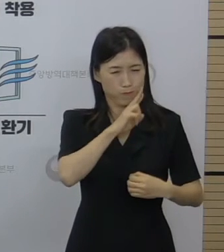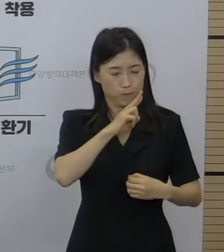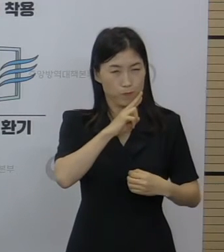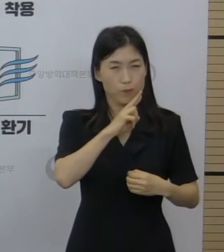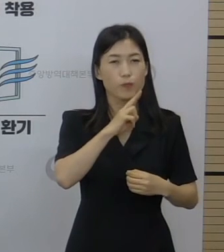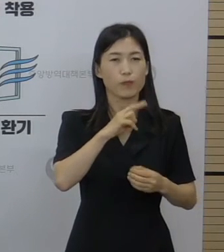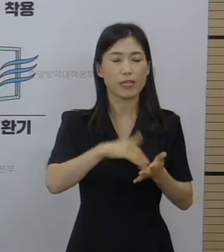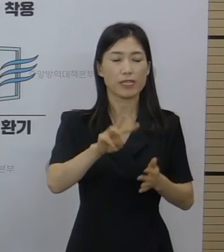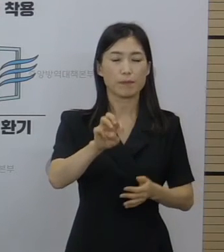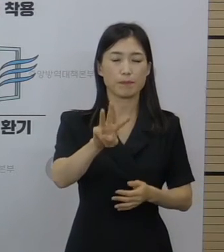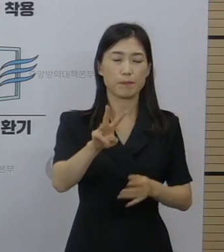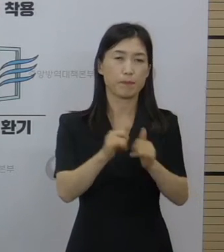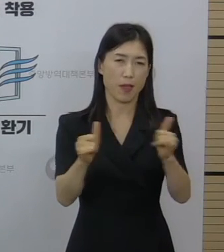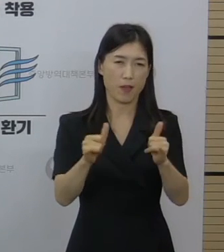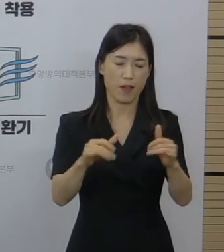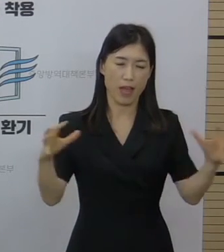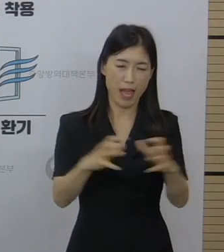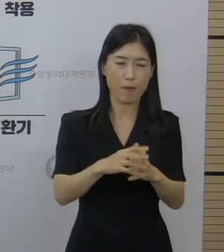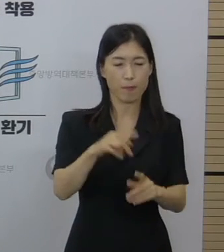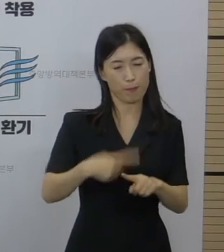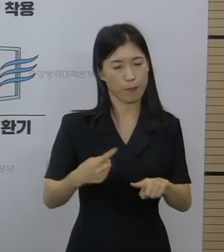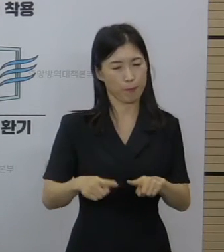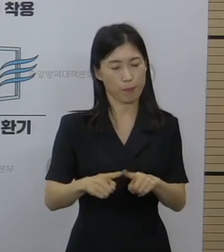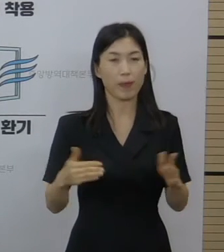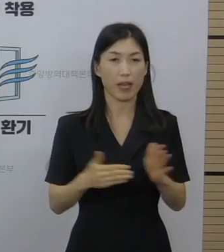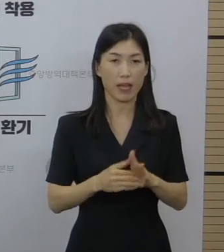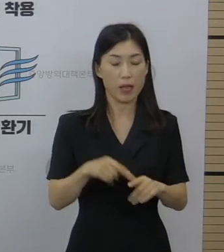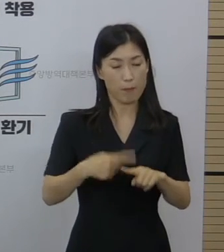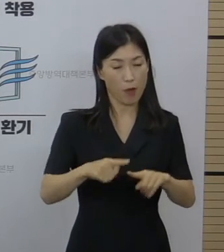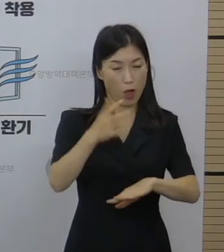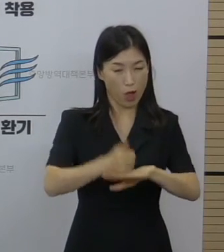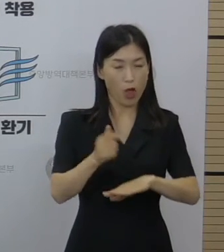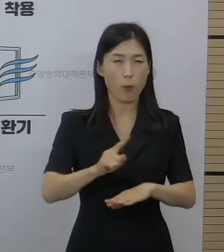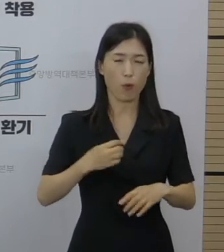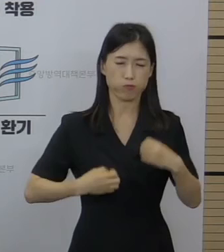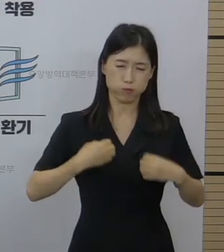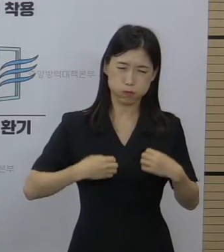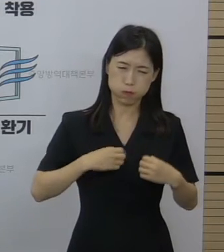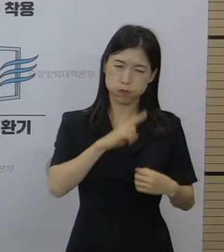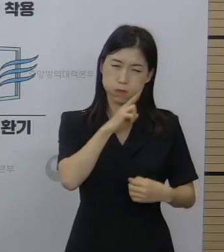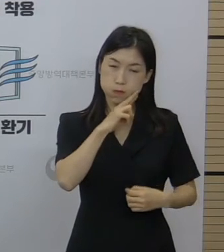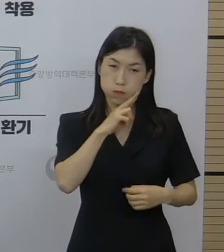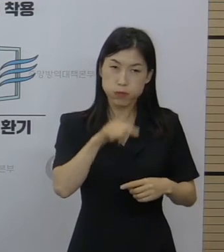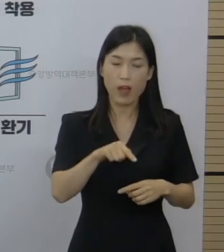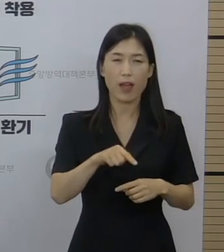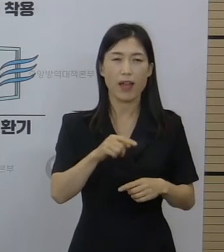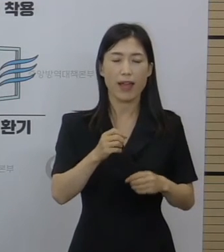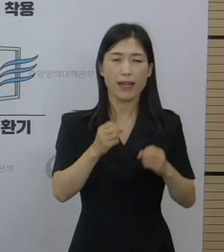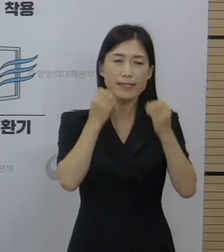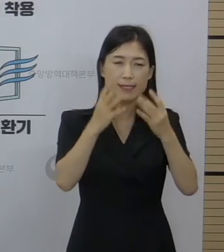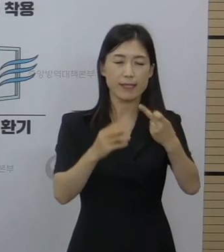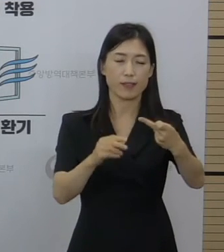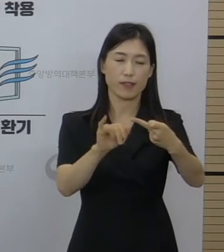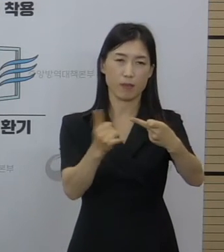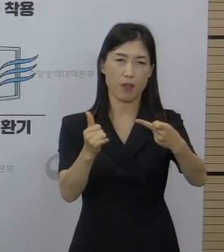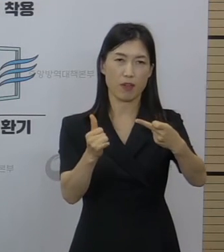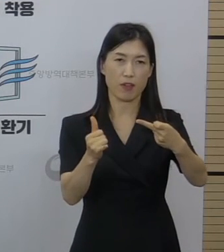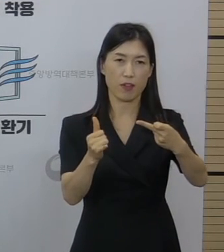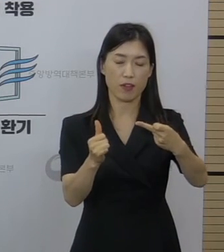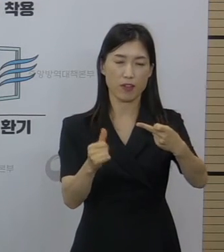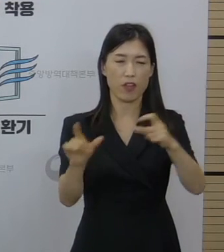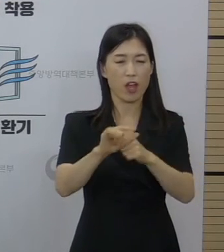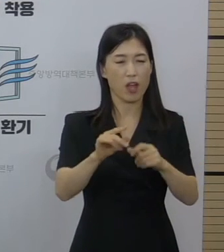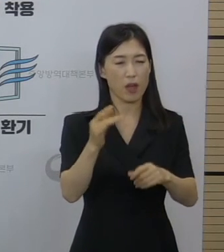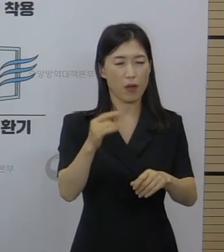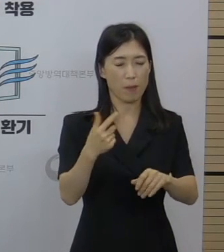사례 33건이 평가가 되었습니다. 평가 결과 아나필락시스 의심 사례는 신규로 12건이